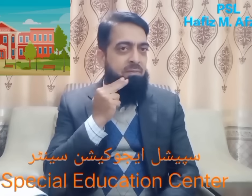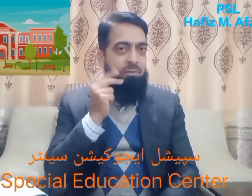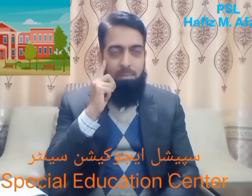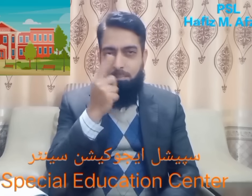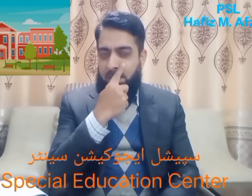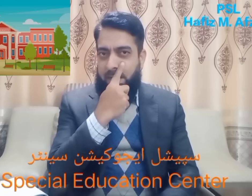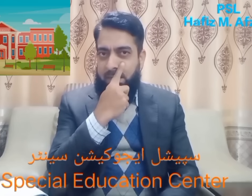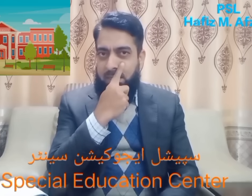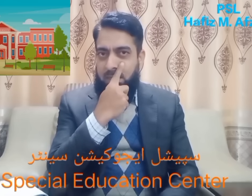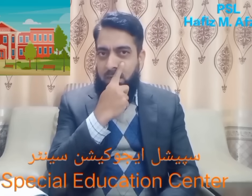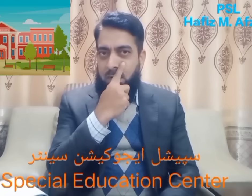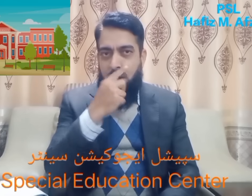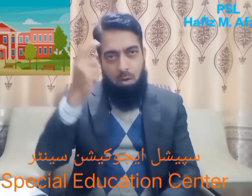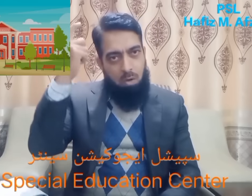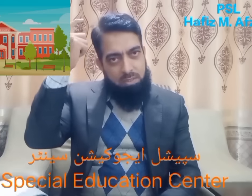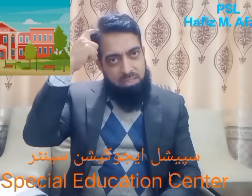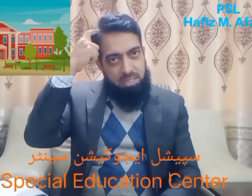डेफ ब्लाइंड और ये